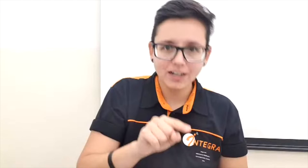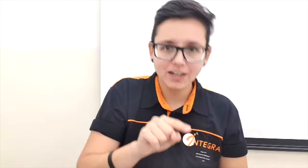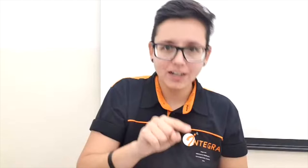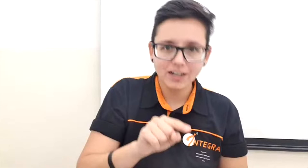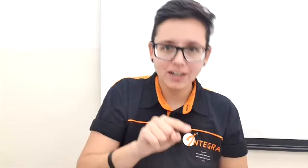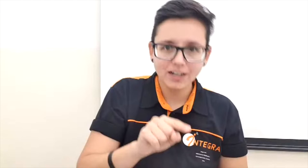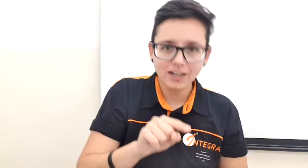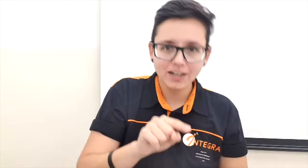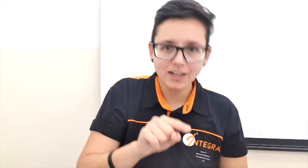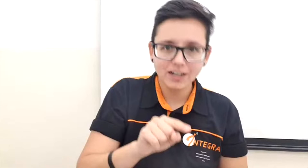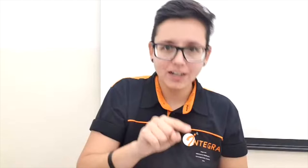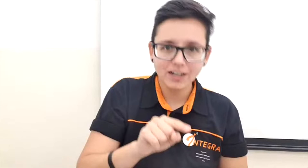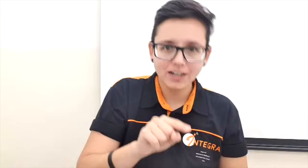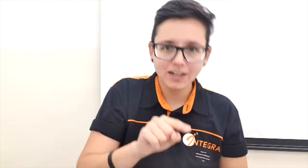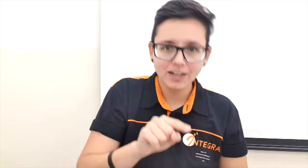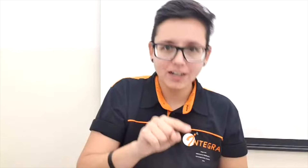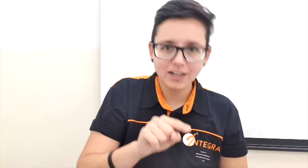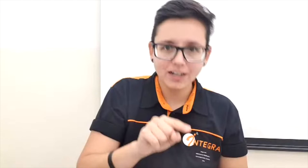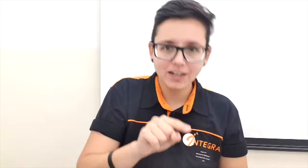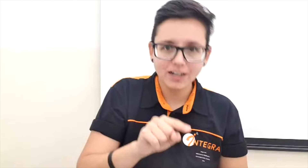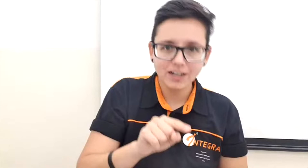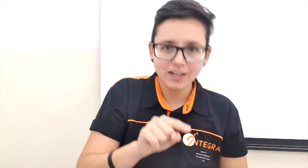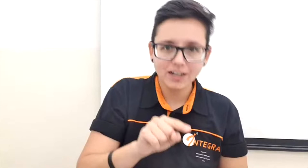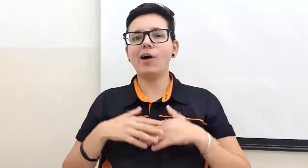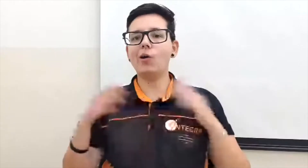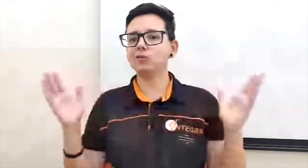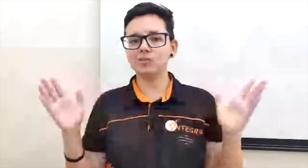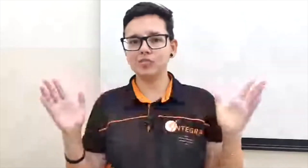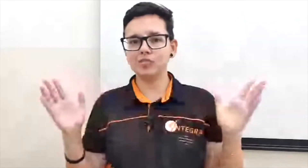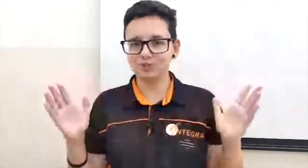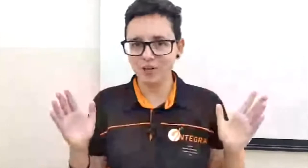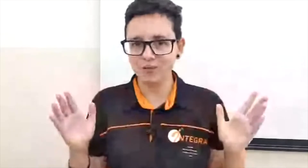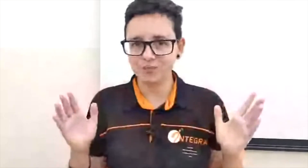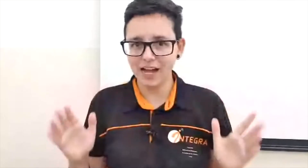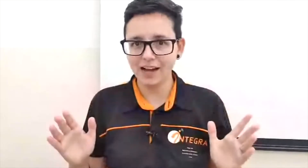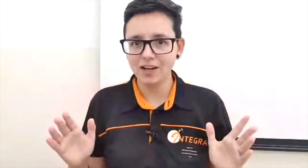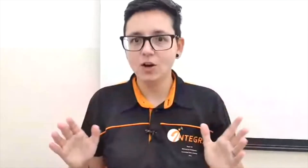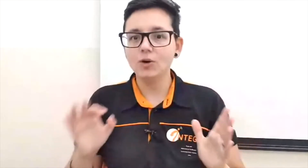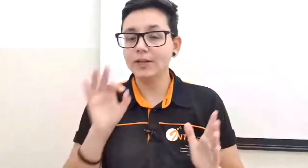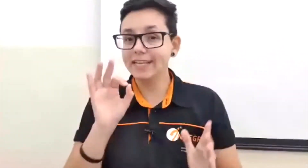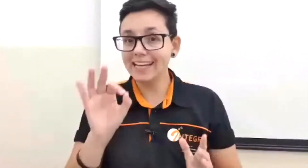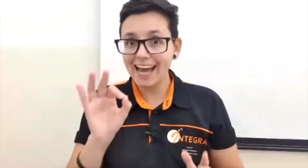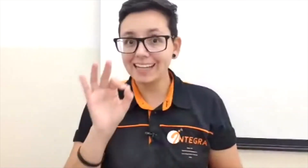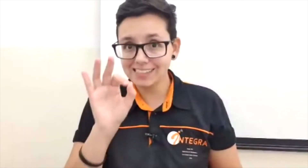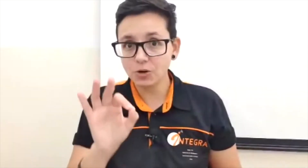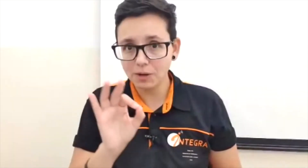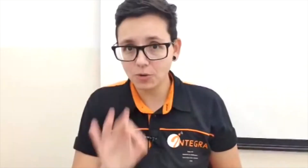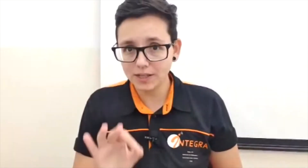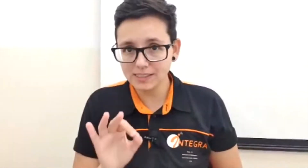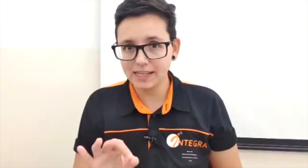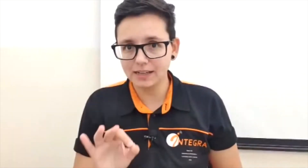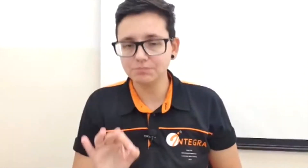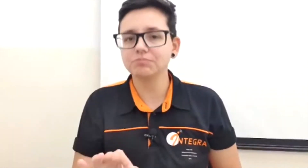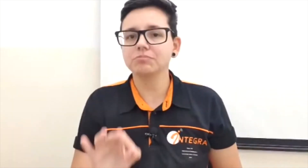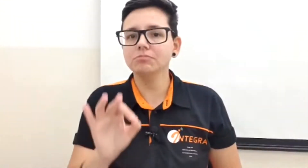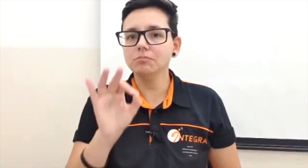coisinha que você faça errada já vai dar outro sentido no sinal, tá? E o que é essa uma coisinha?